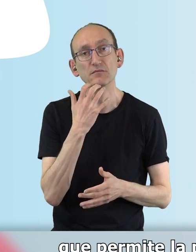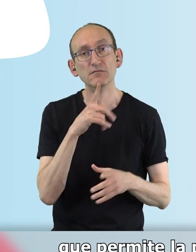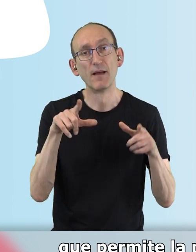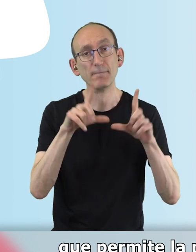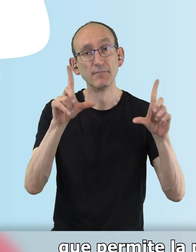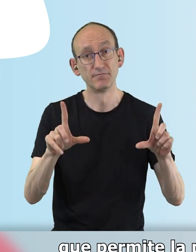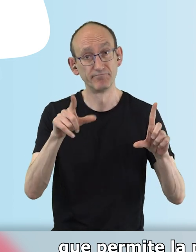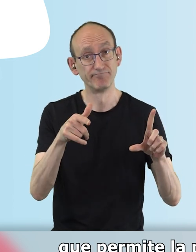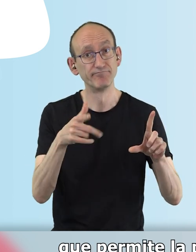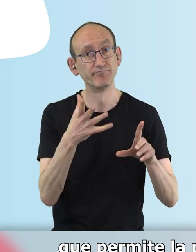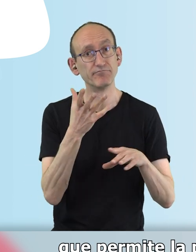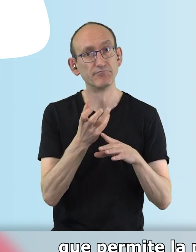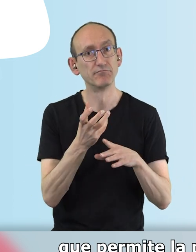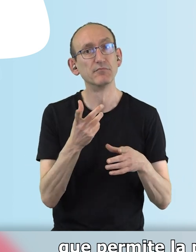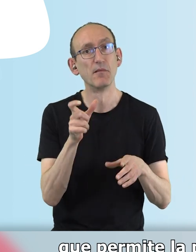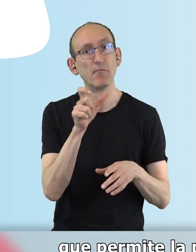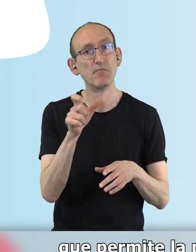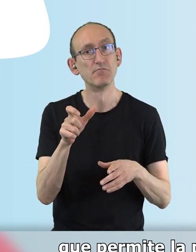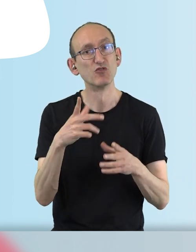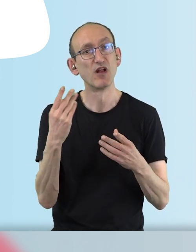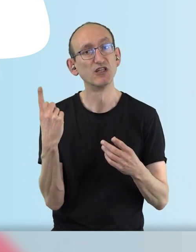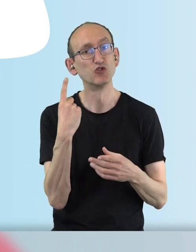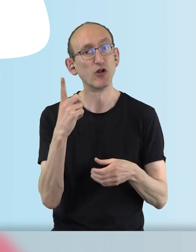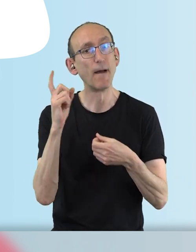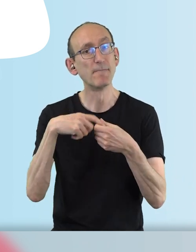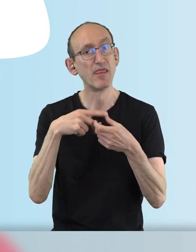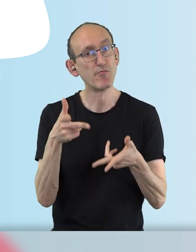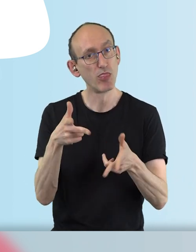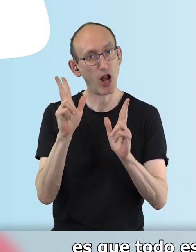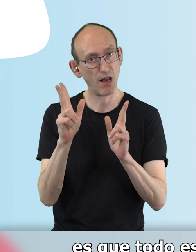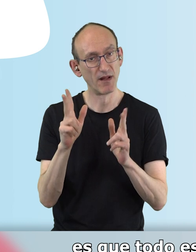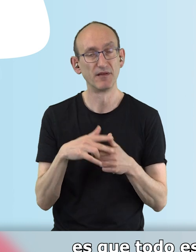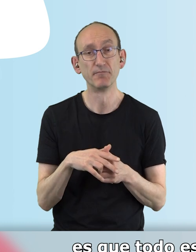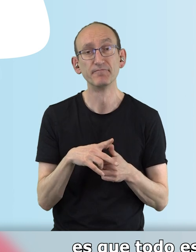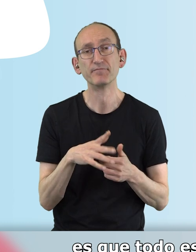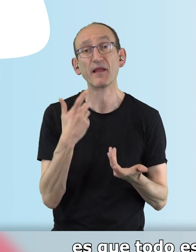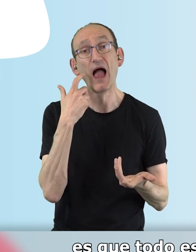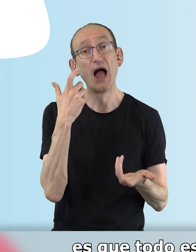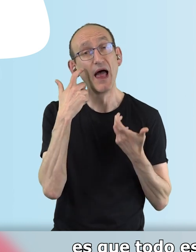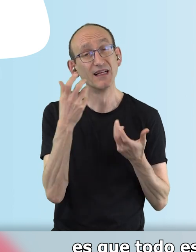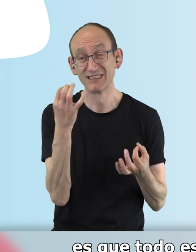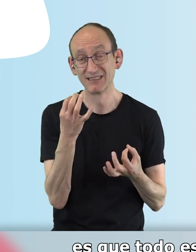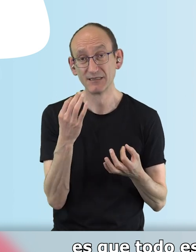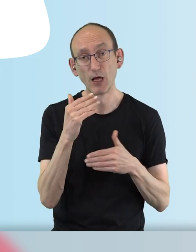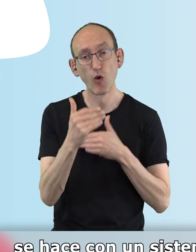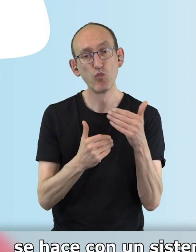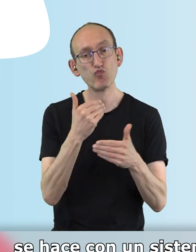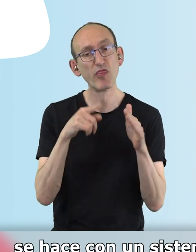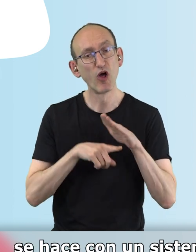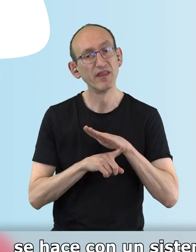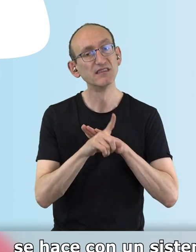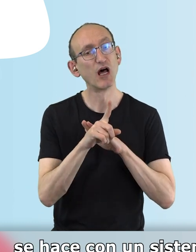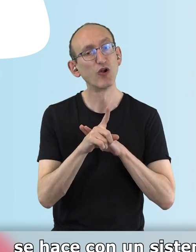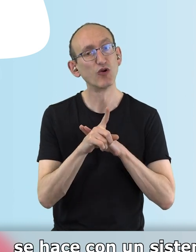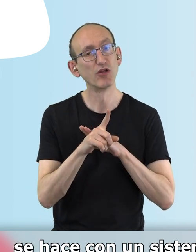una plataforma que permite la participación de personas que viven solas. Algo a destacar en todo esto es que todo este proceso de desarrollo se